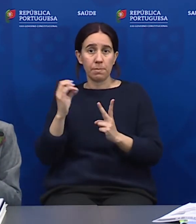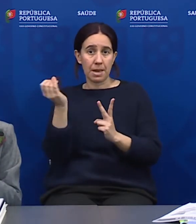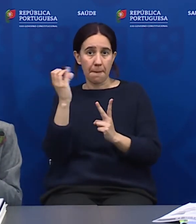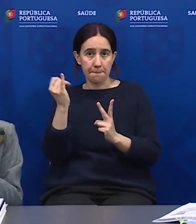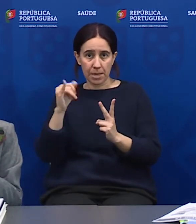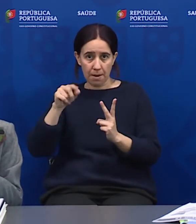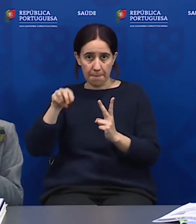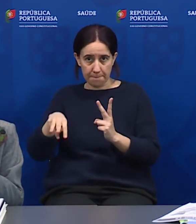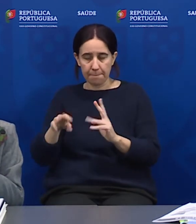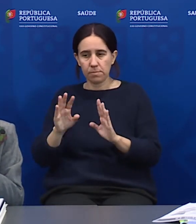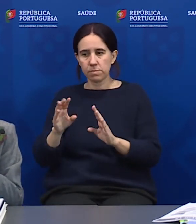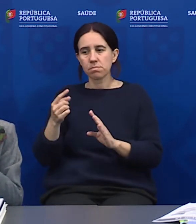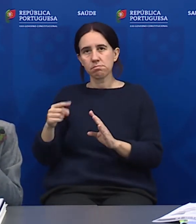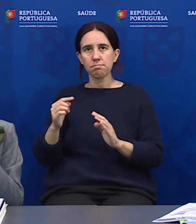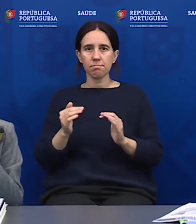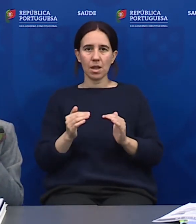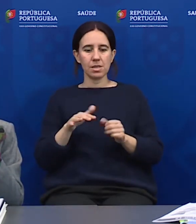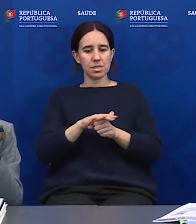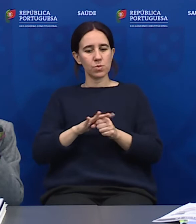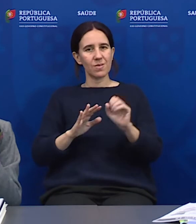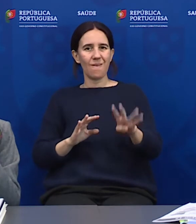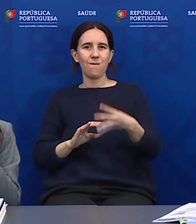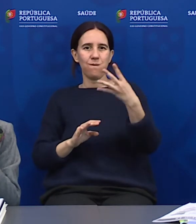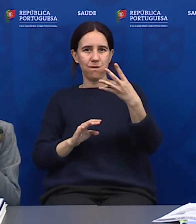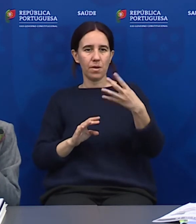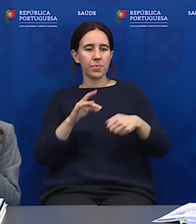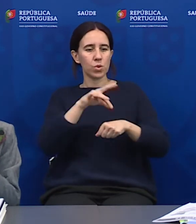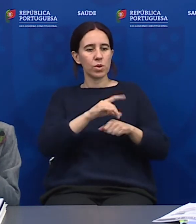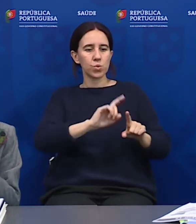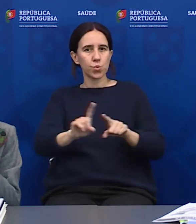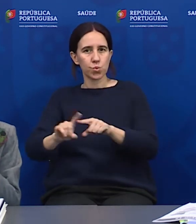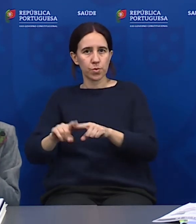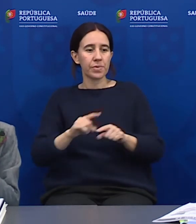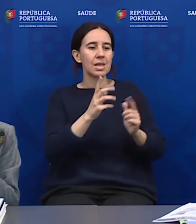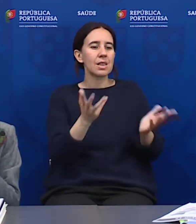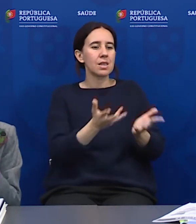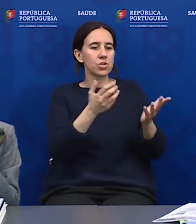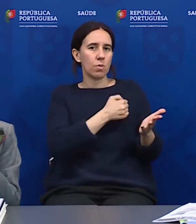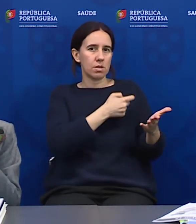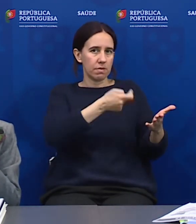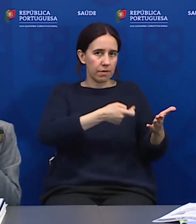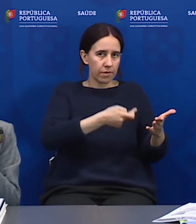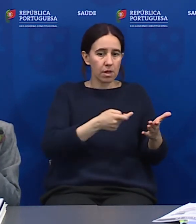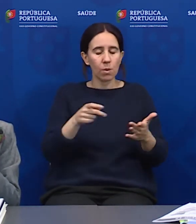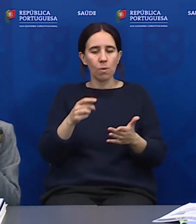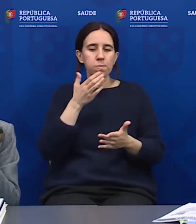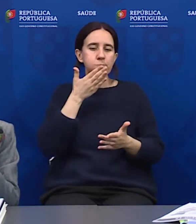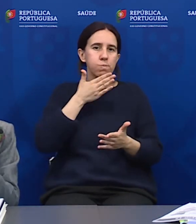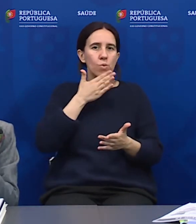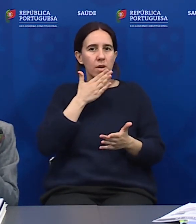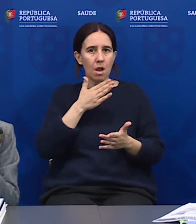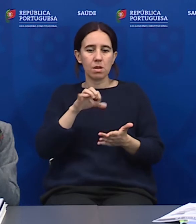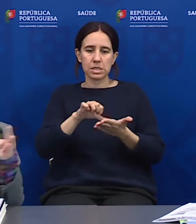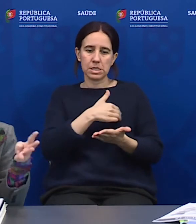no fundo, há quatro situações de doença diferentes. Os ligeiros que ficarão em casa, os moderados que